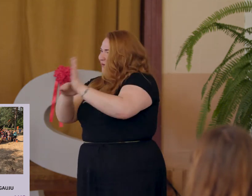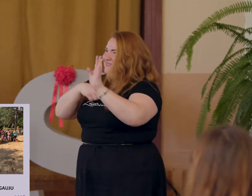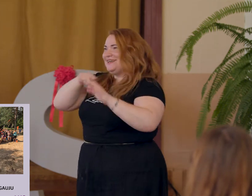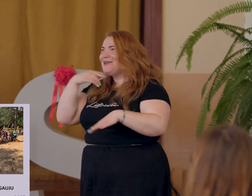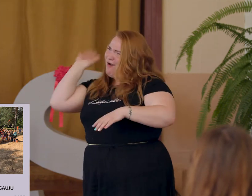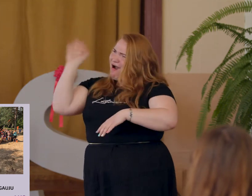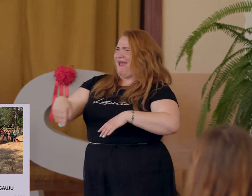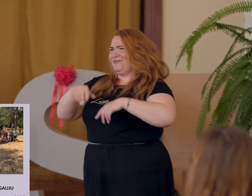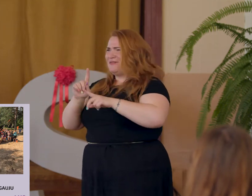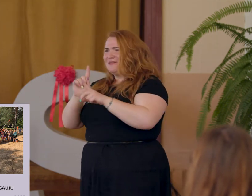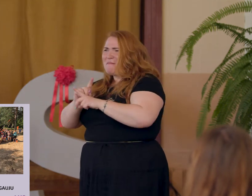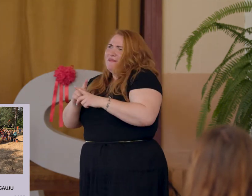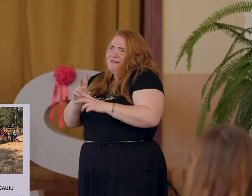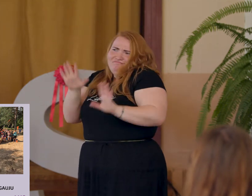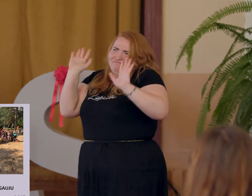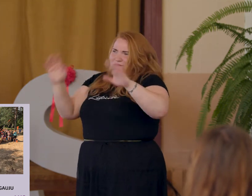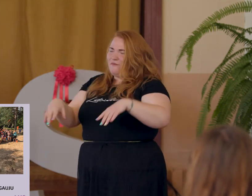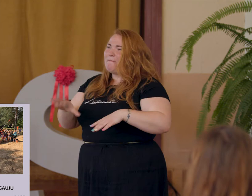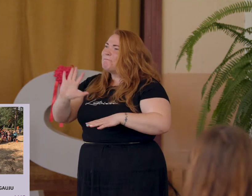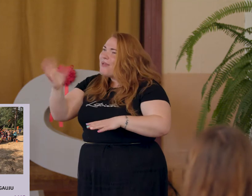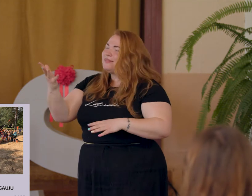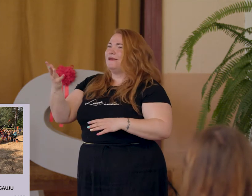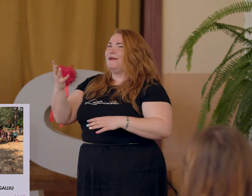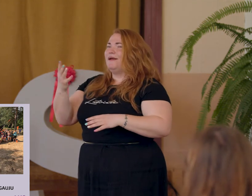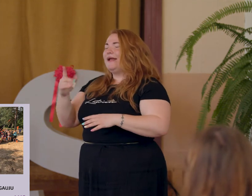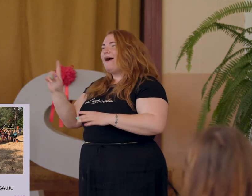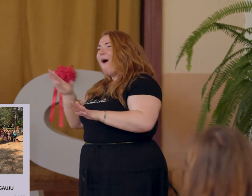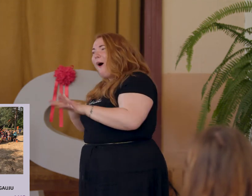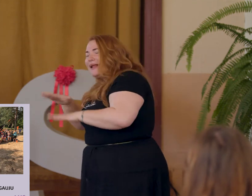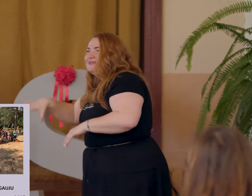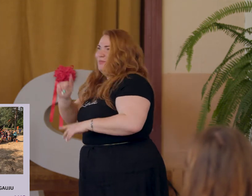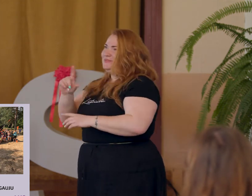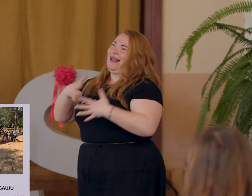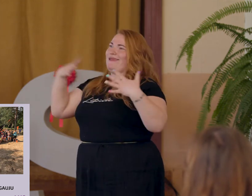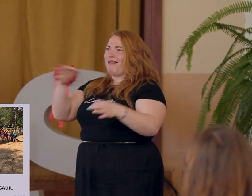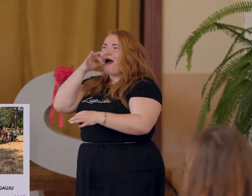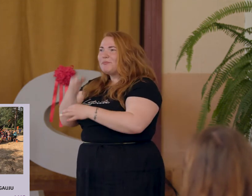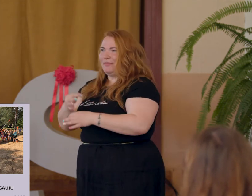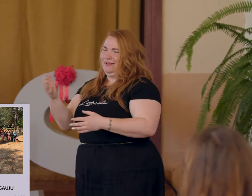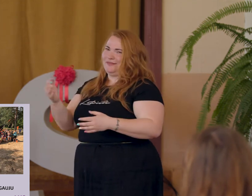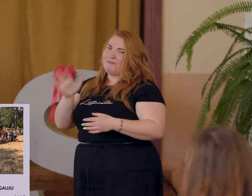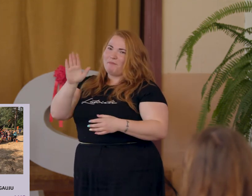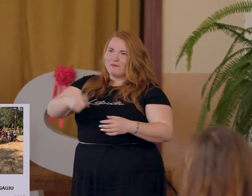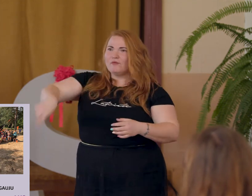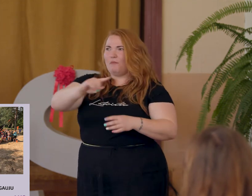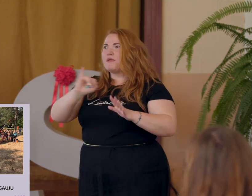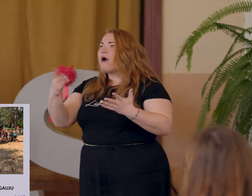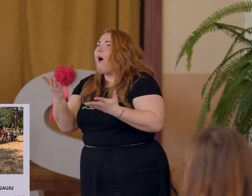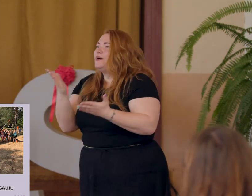gribam piedalīties laivot. Nu, lai ir, bet organizētājiem ir ļoti liela